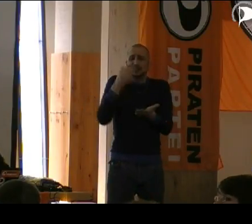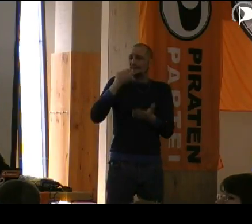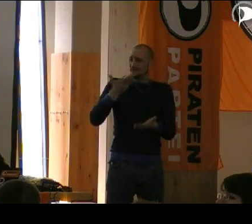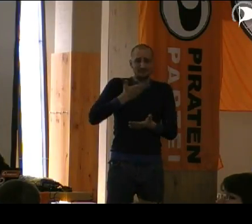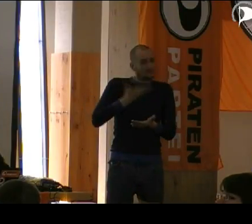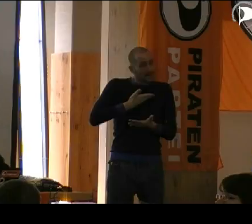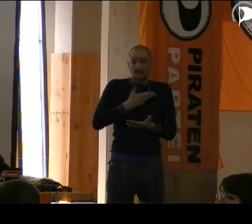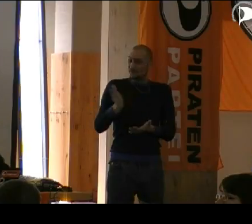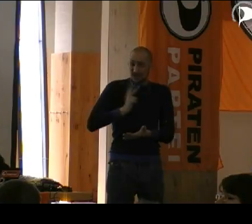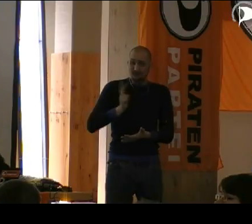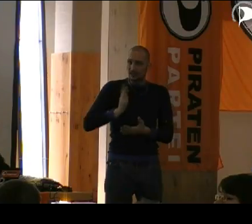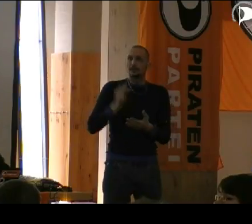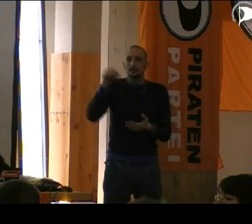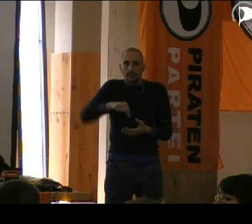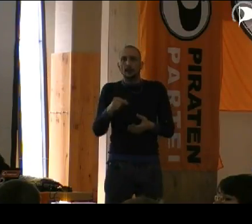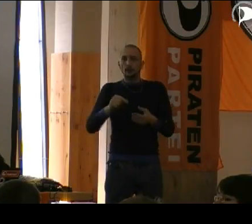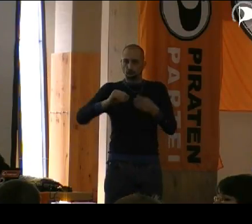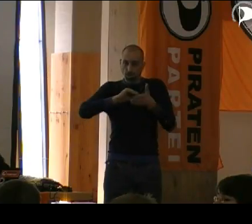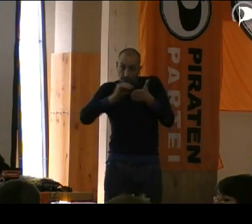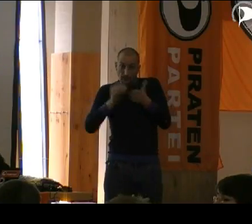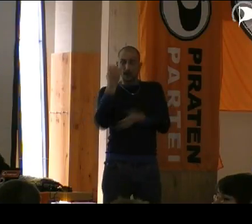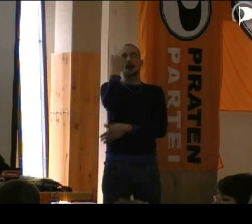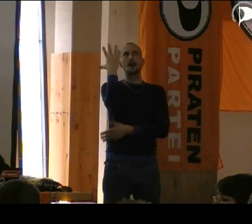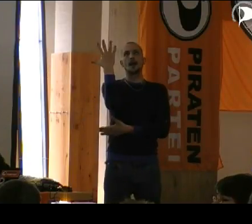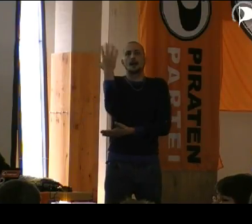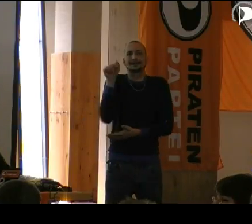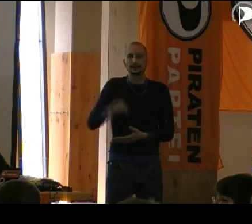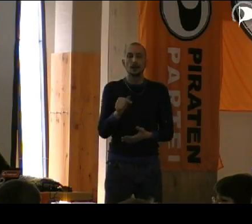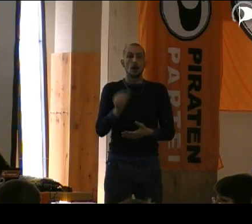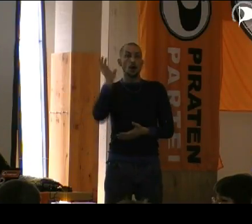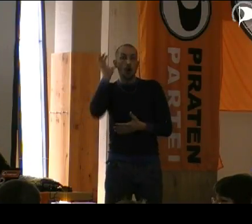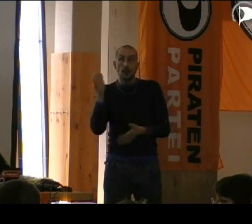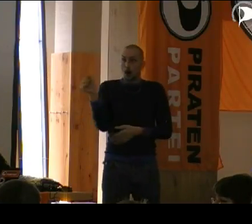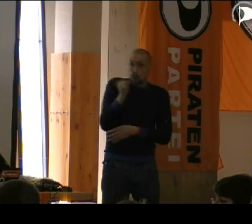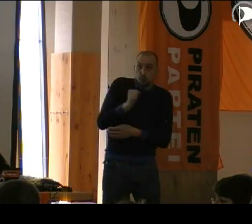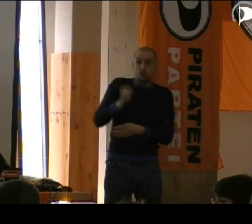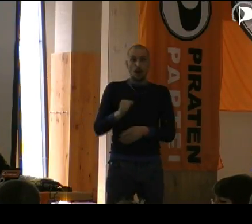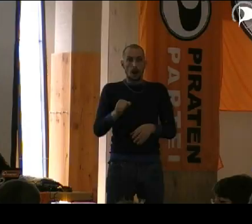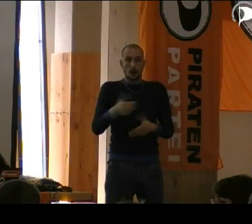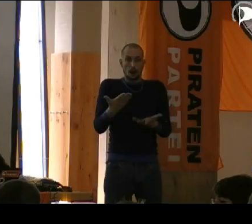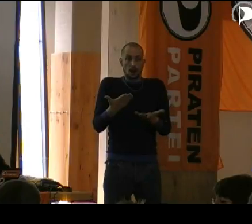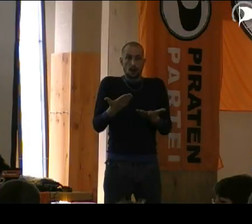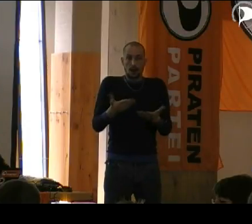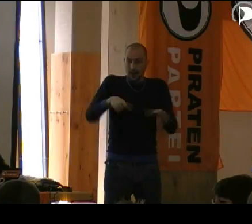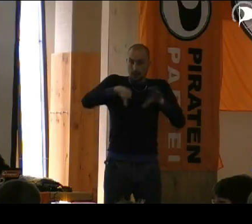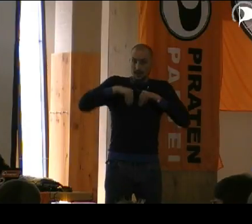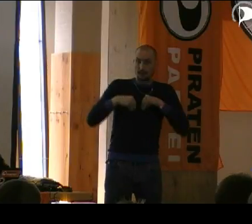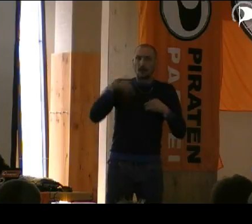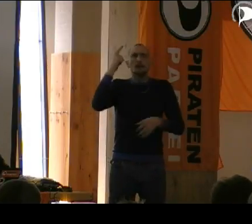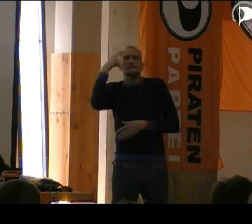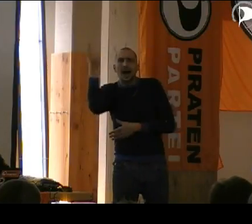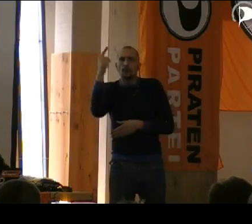dass jemand etwas aufklärt weil man von einem skandal wird sofort aus münster annimmt und dann sich seine meinung